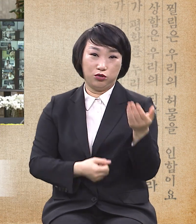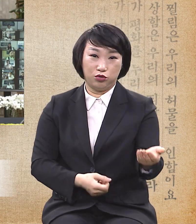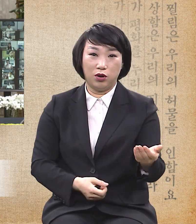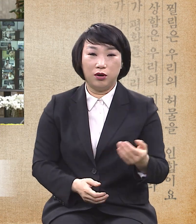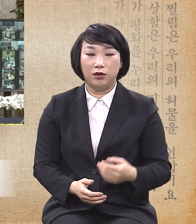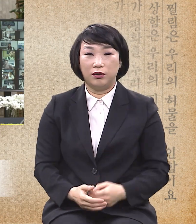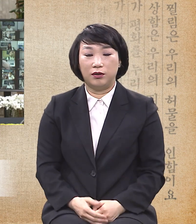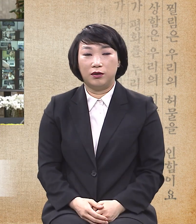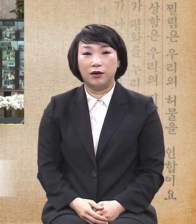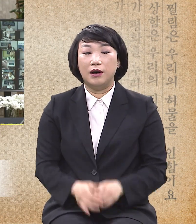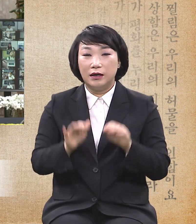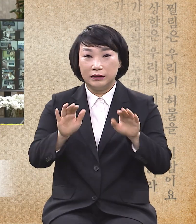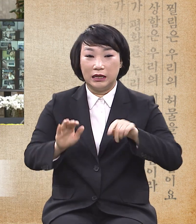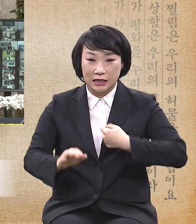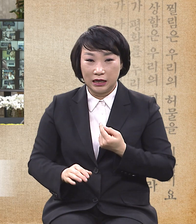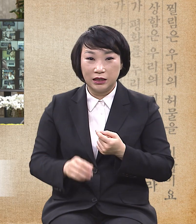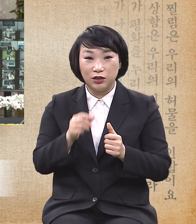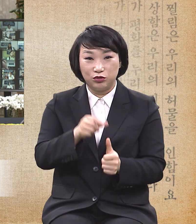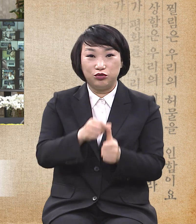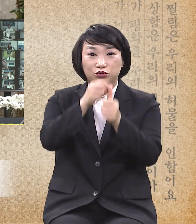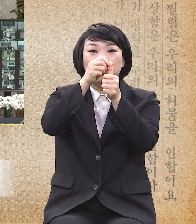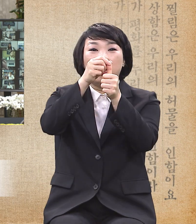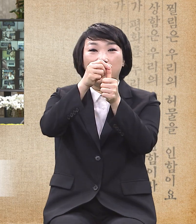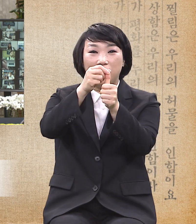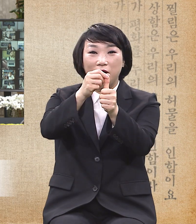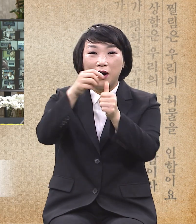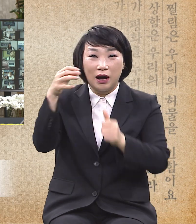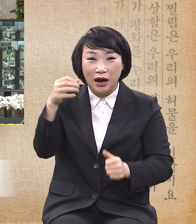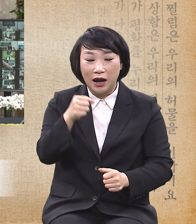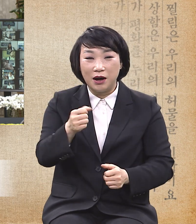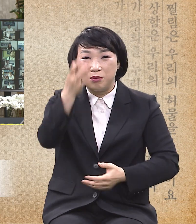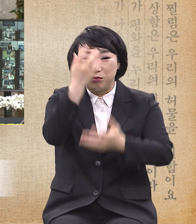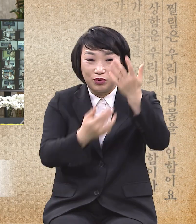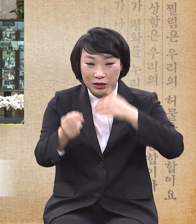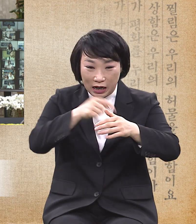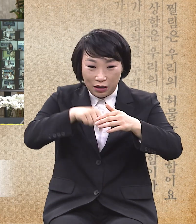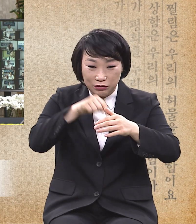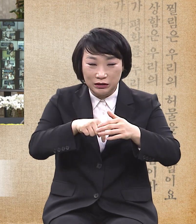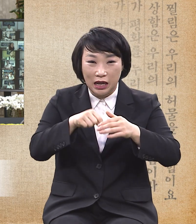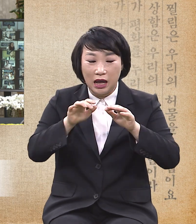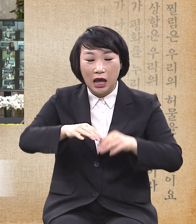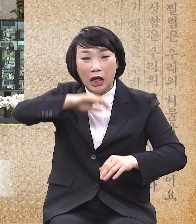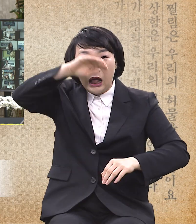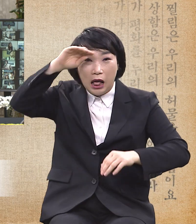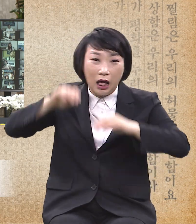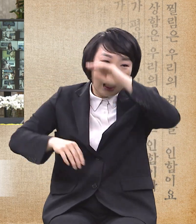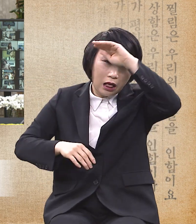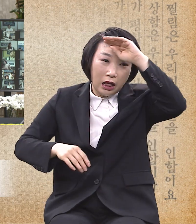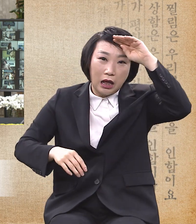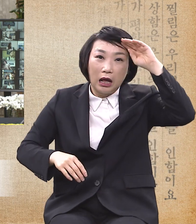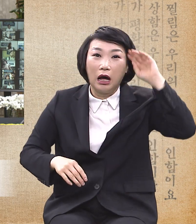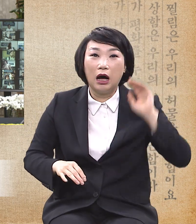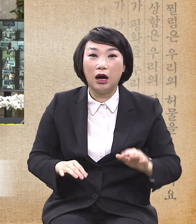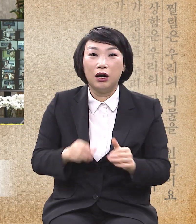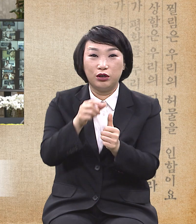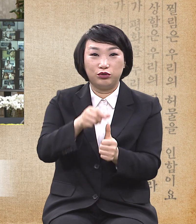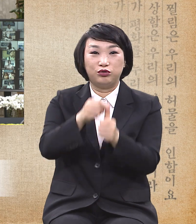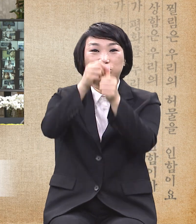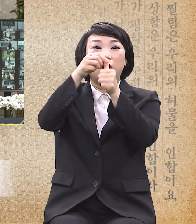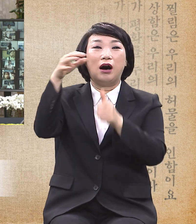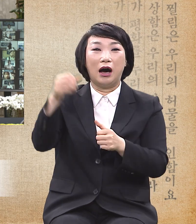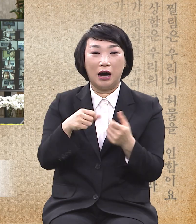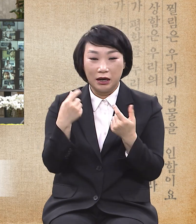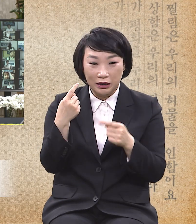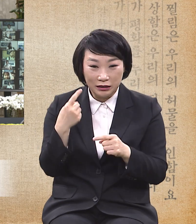받으리니, 그러나 자기는 구원을 얻되 불 가운데서 겨우 얻은